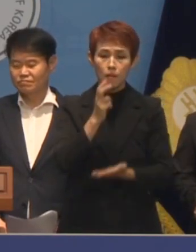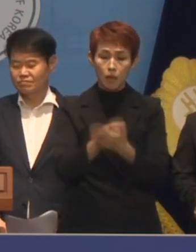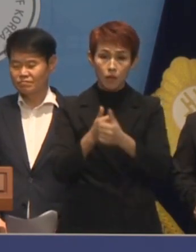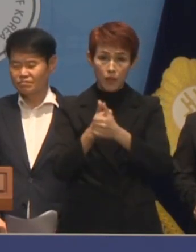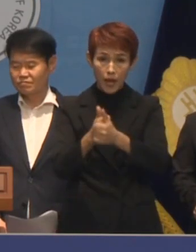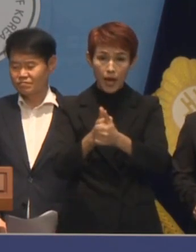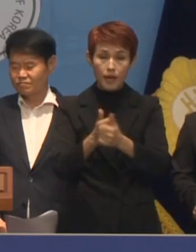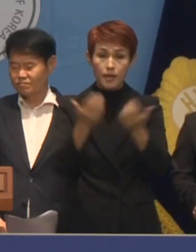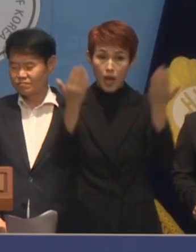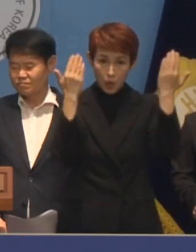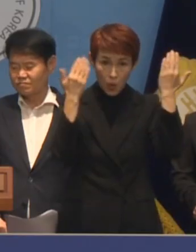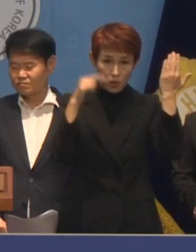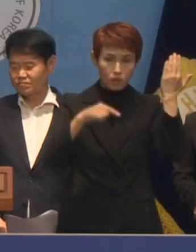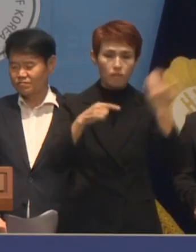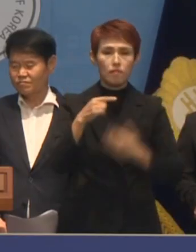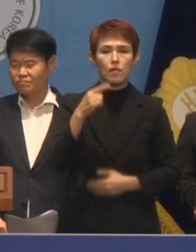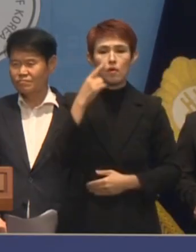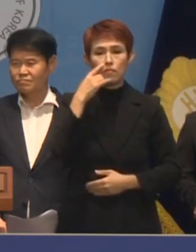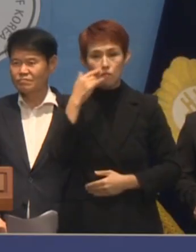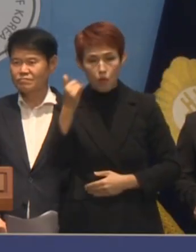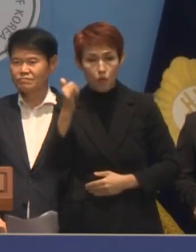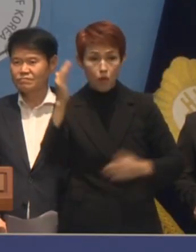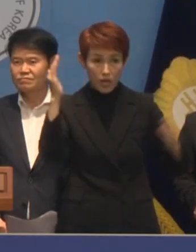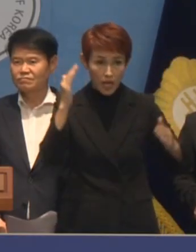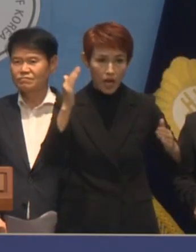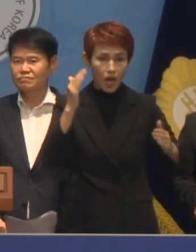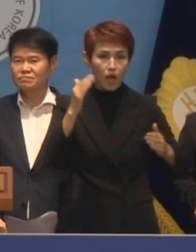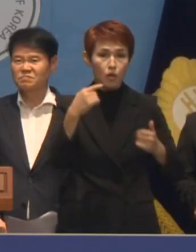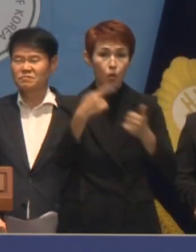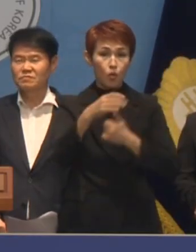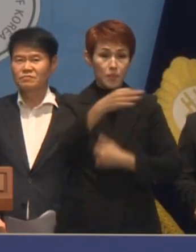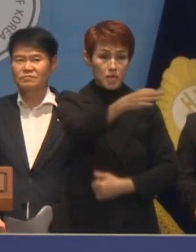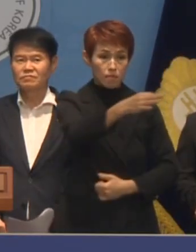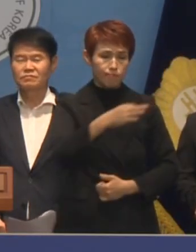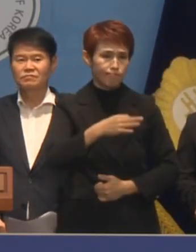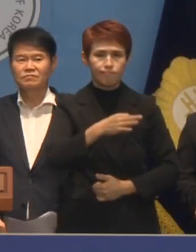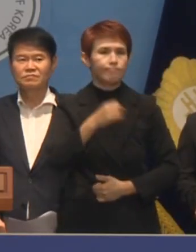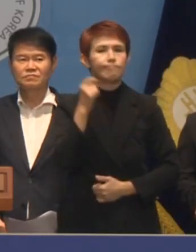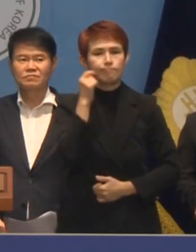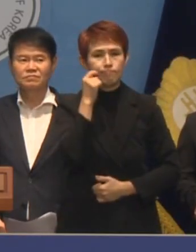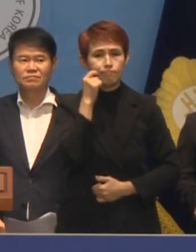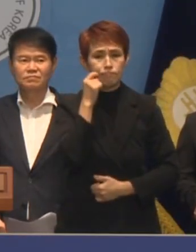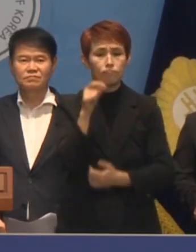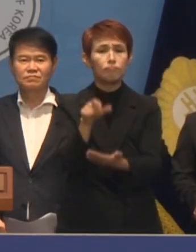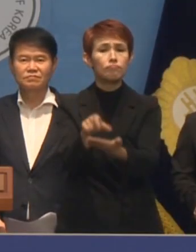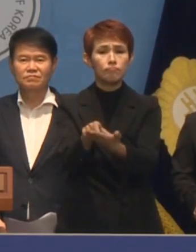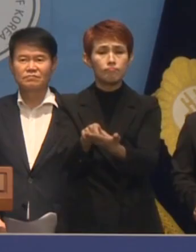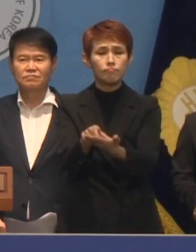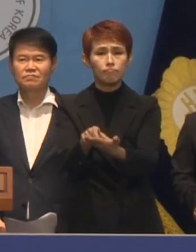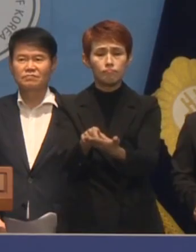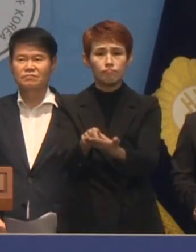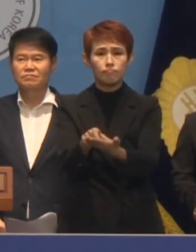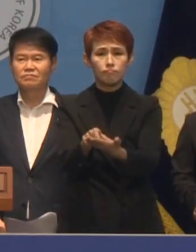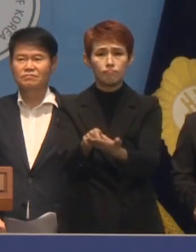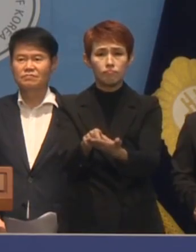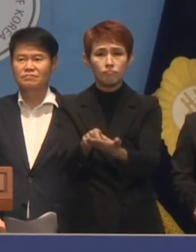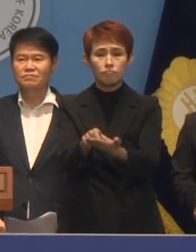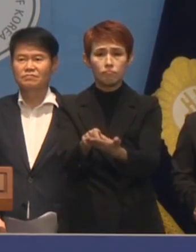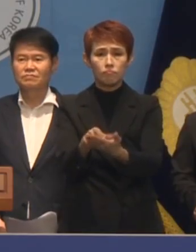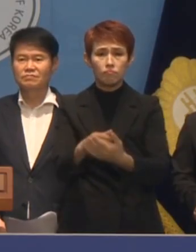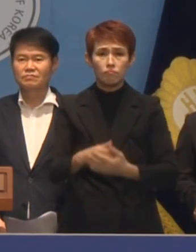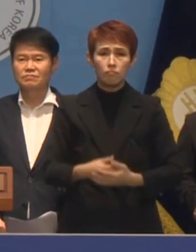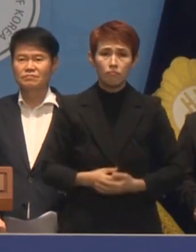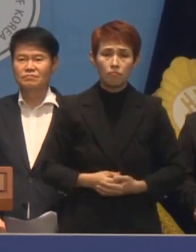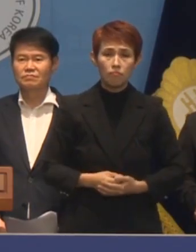학교는 학생과 보호자로부터 학비 등을 받을 수가 없도록 또한 명시하고 있습니다. 그런데